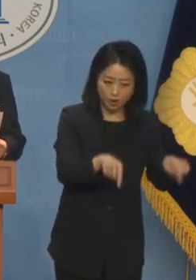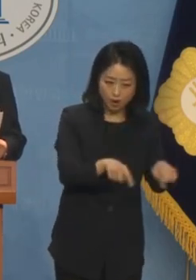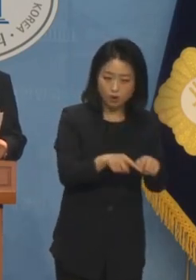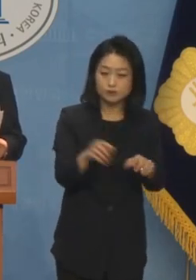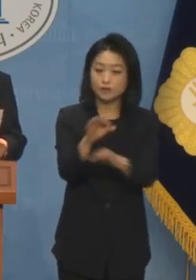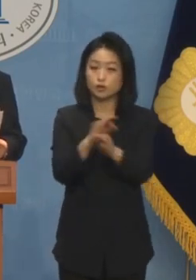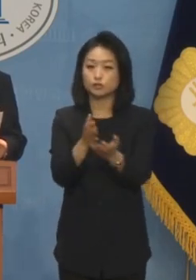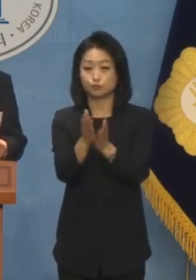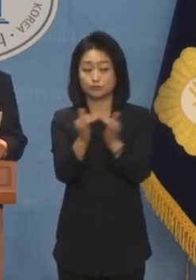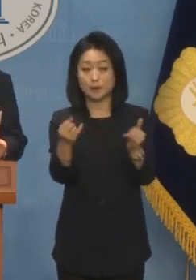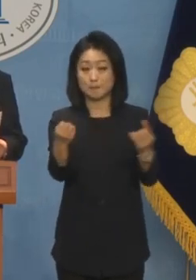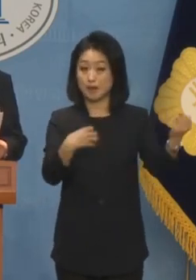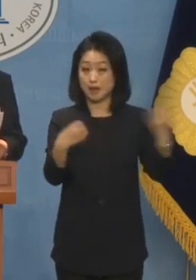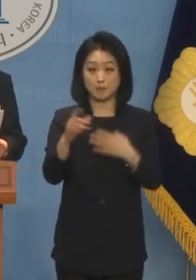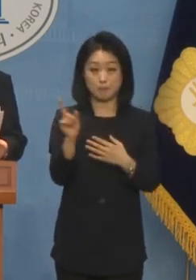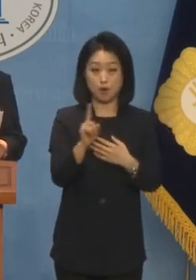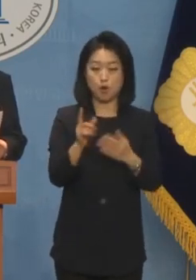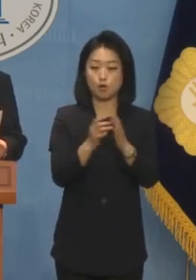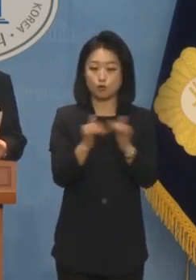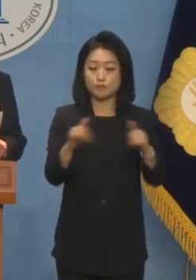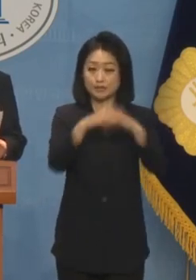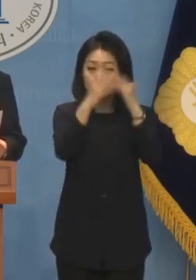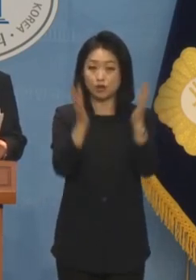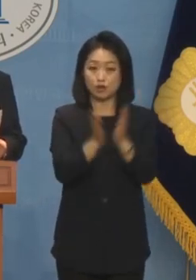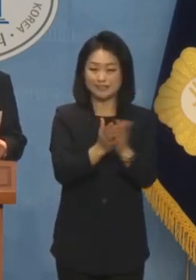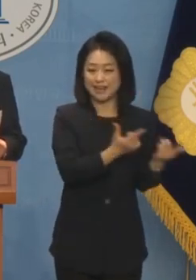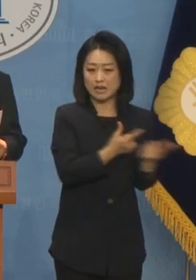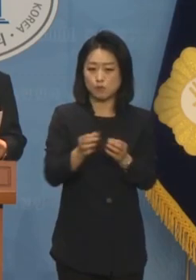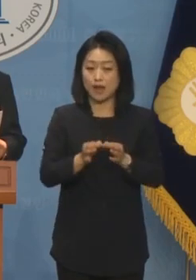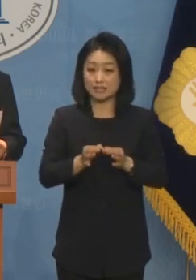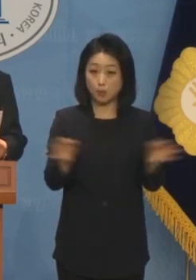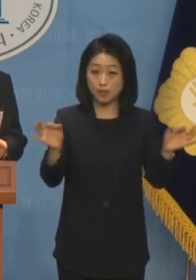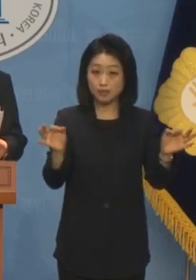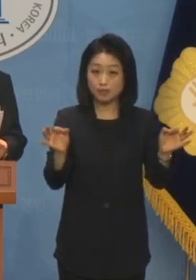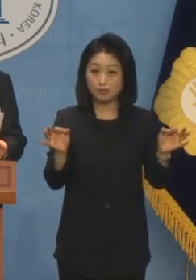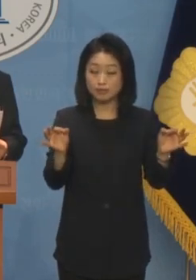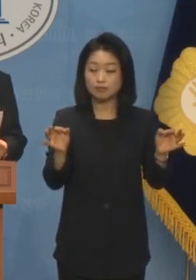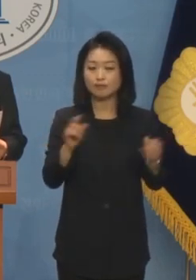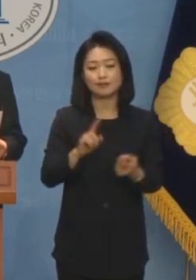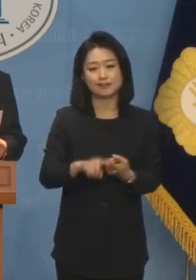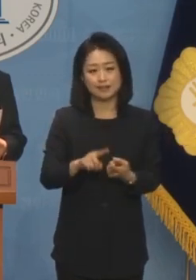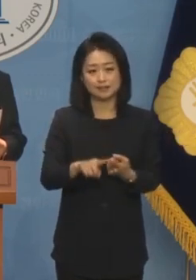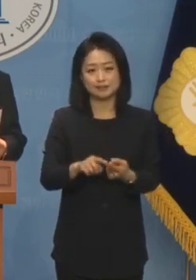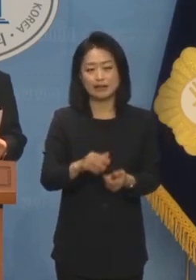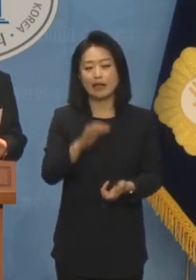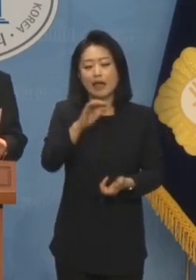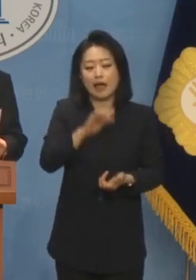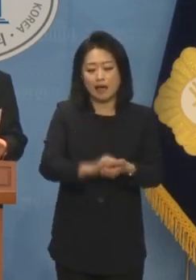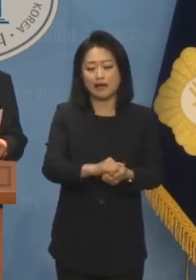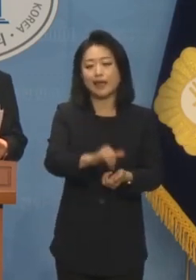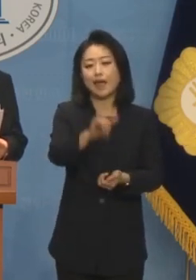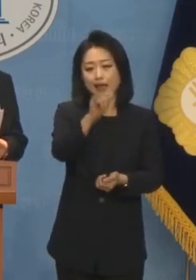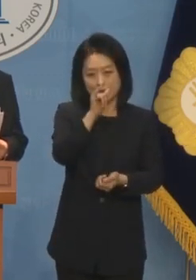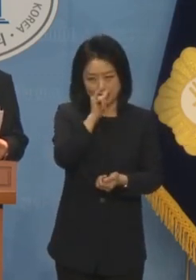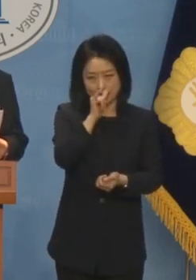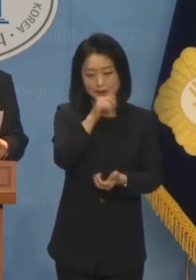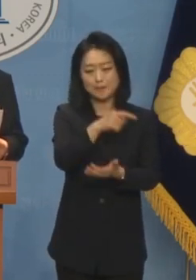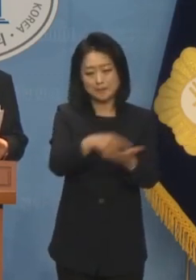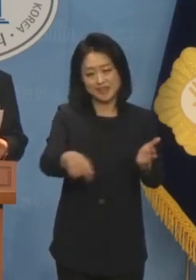경제 전문가들이 전 국민 일괄 지원금 지급의 한계와 폐해에